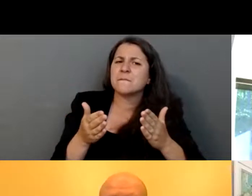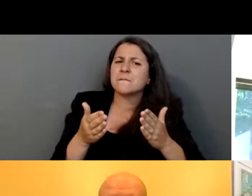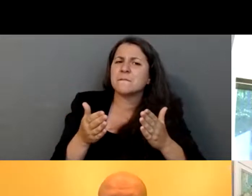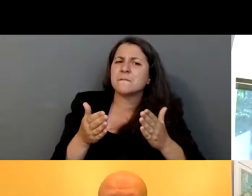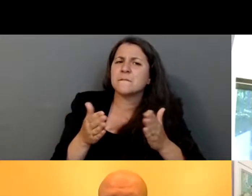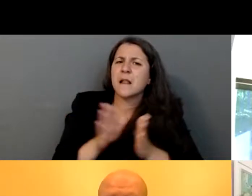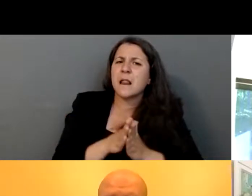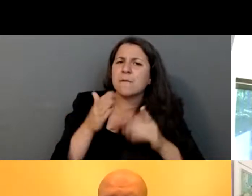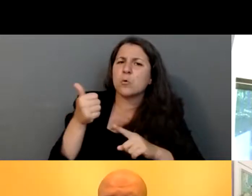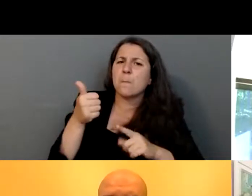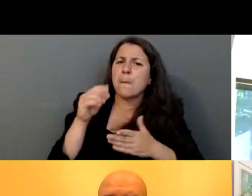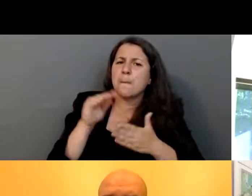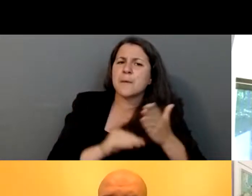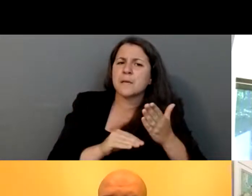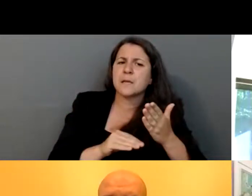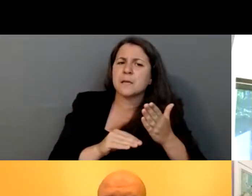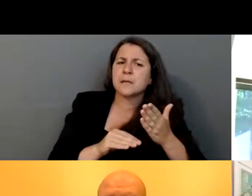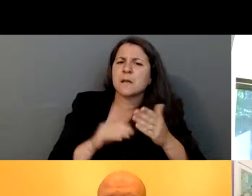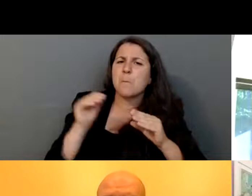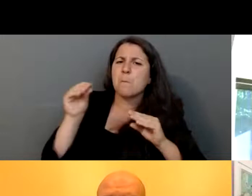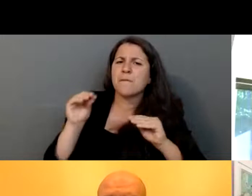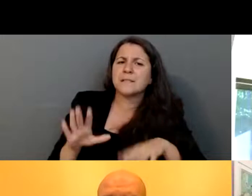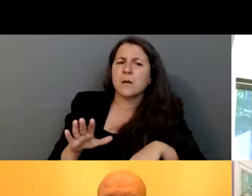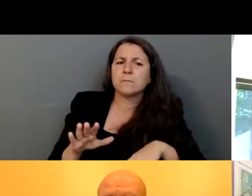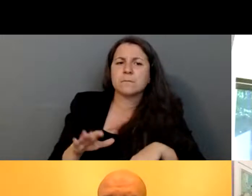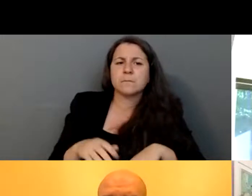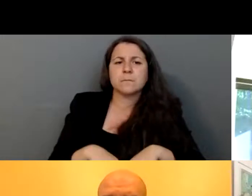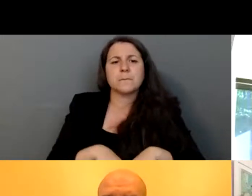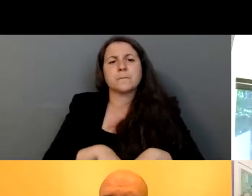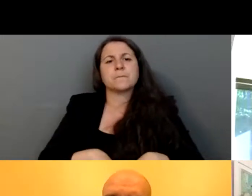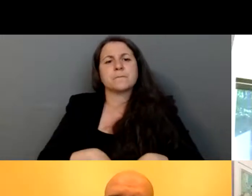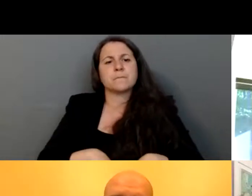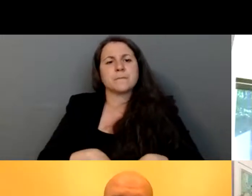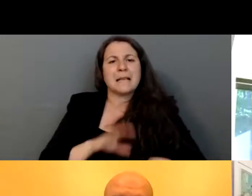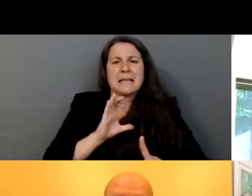un livre qui a composé, là, puis il était un professeur. C'est probablement Sébastien.